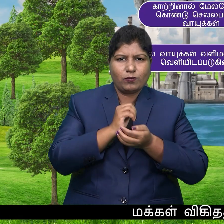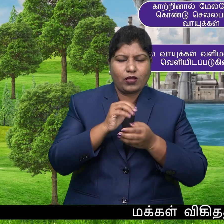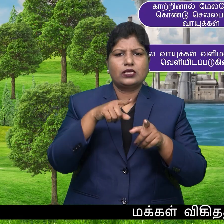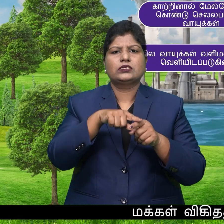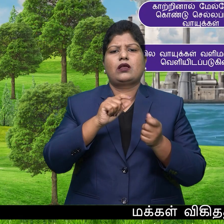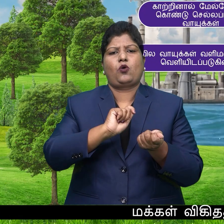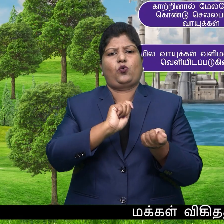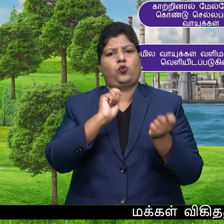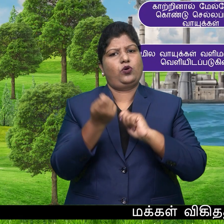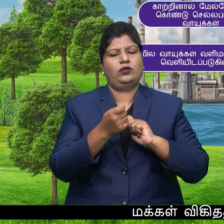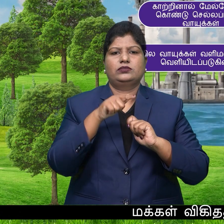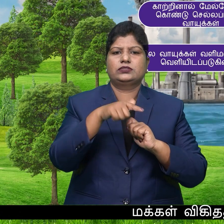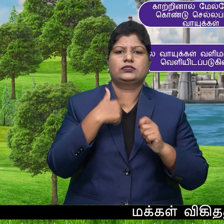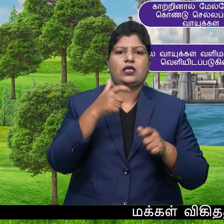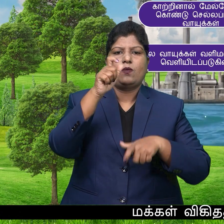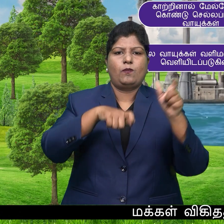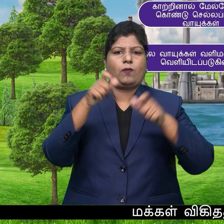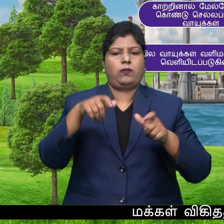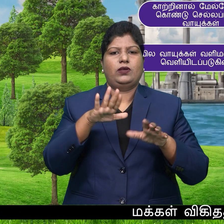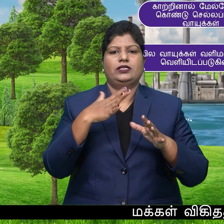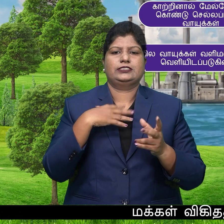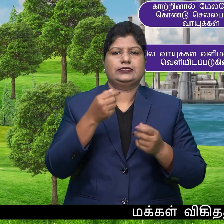மக்கள் விகிதத்தை மாற்றுகிறது.